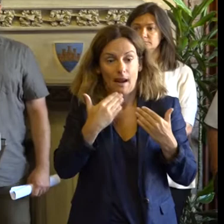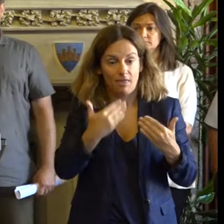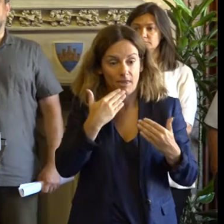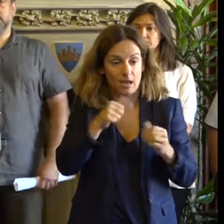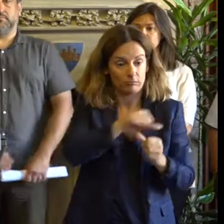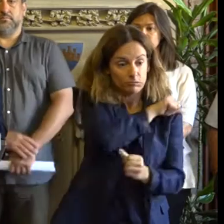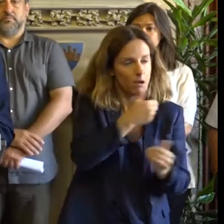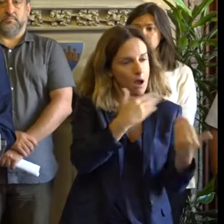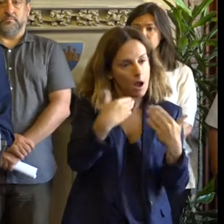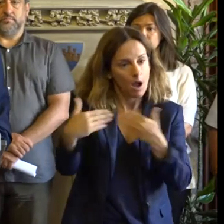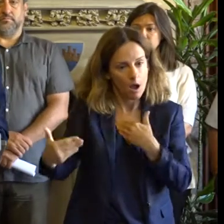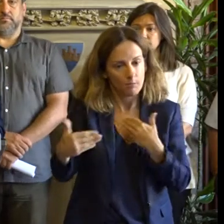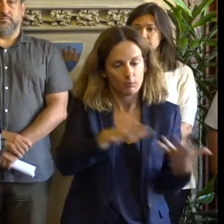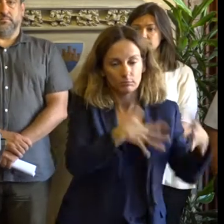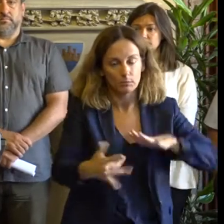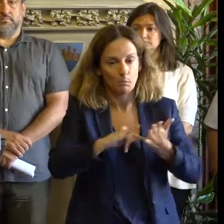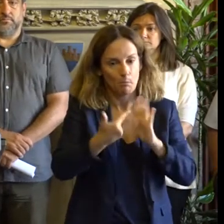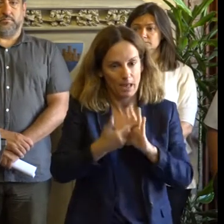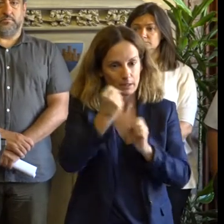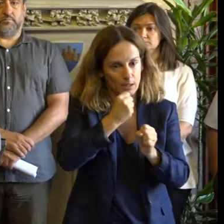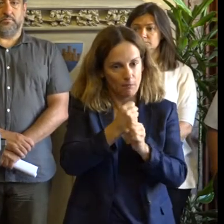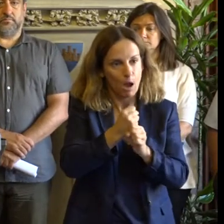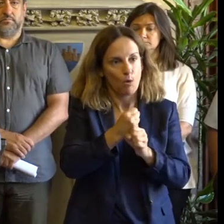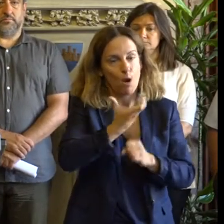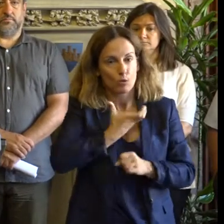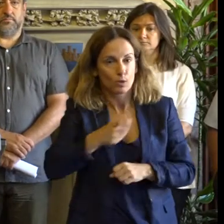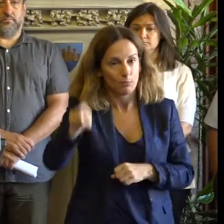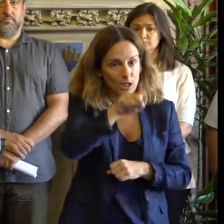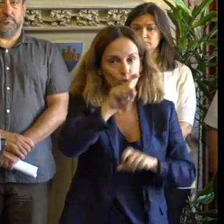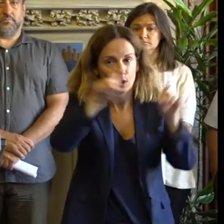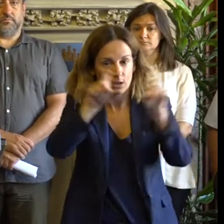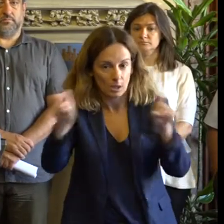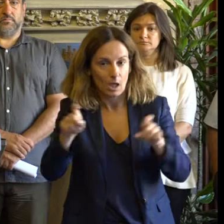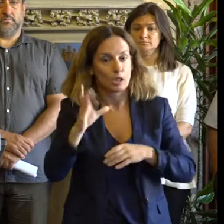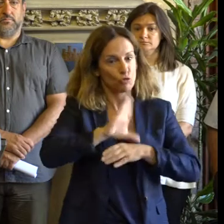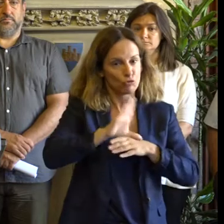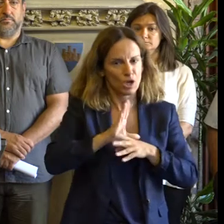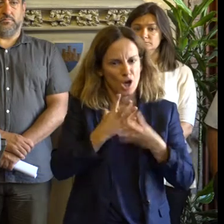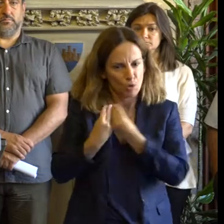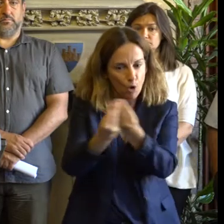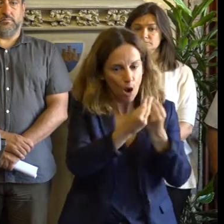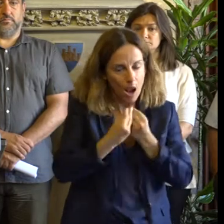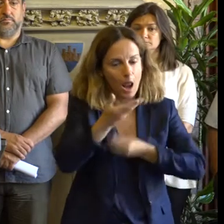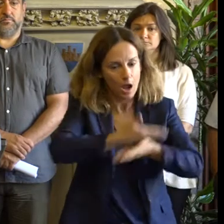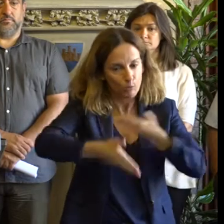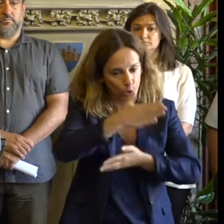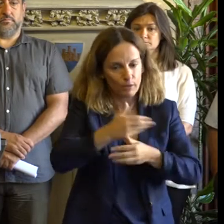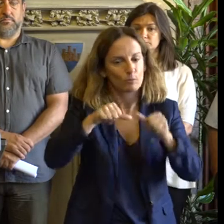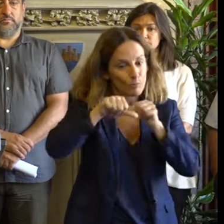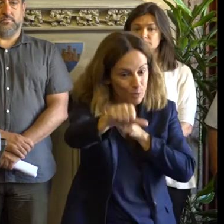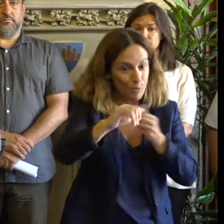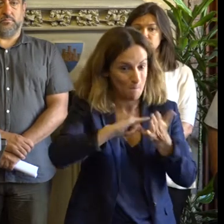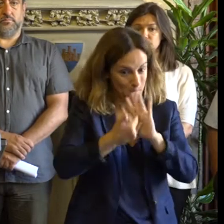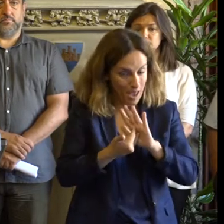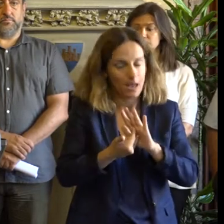en associacions i també en persones. I sortir públicament a donar comptes, que això ho valorem d'una manera molt, molt positiva, no? De que el manco